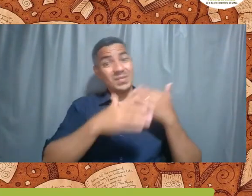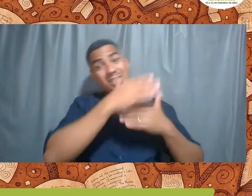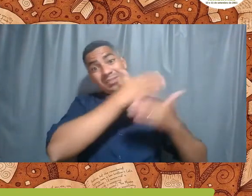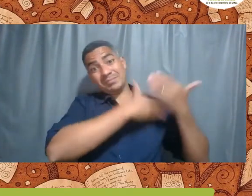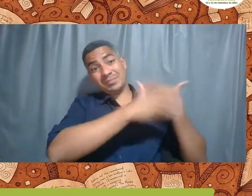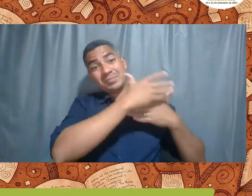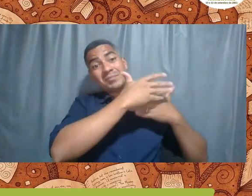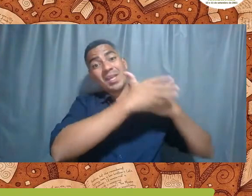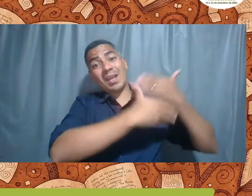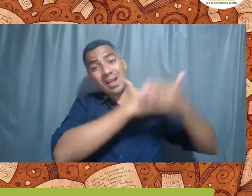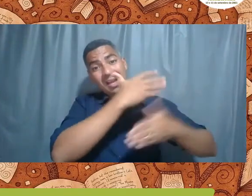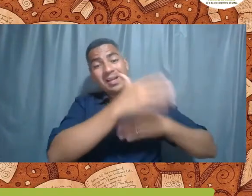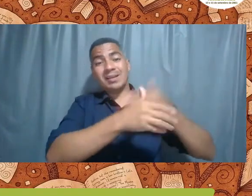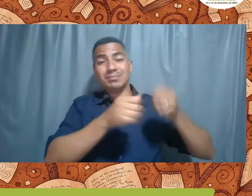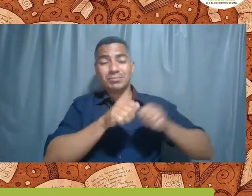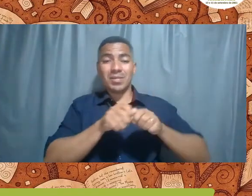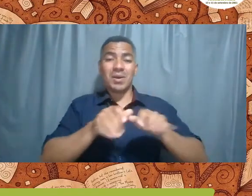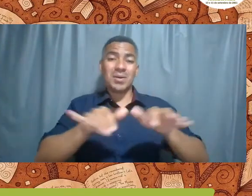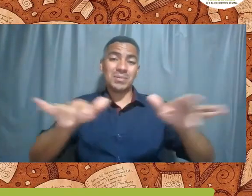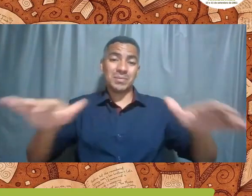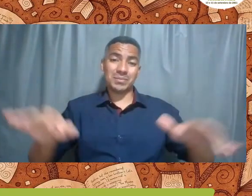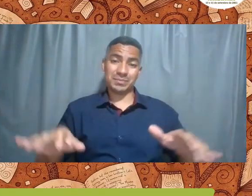feminista norte-americana, né,